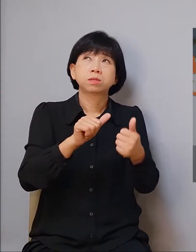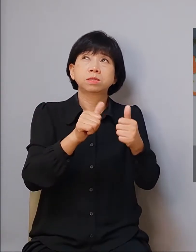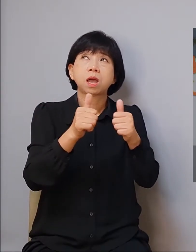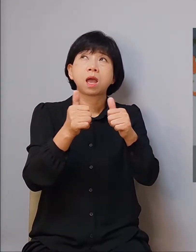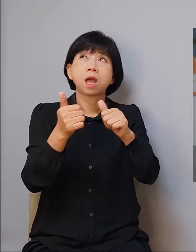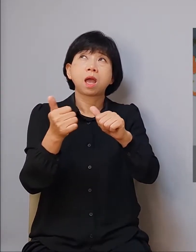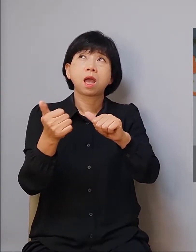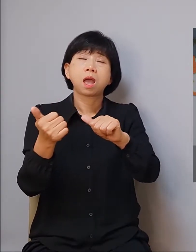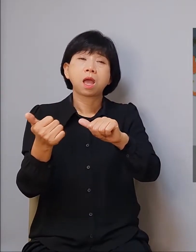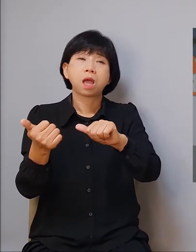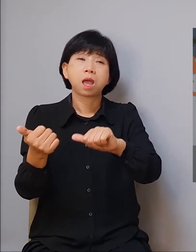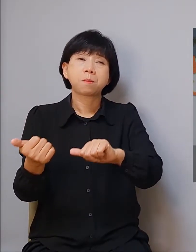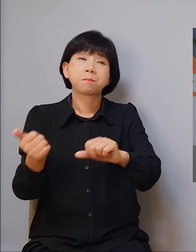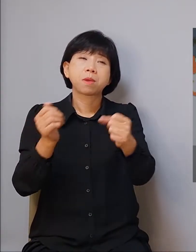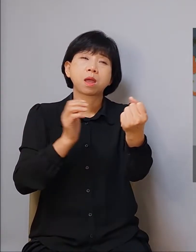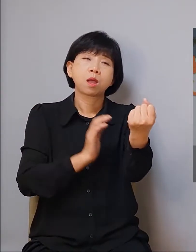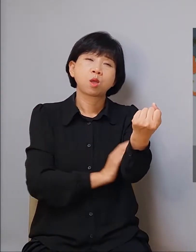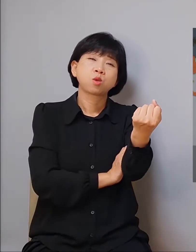저